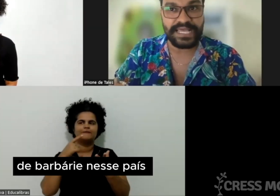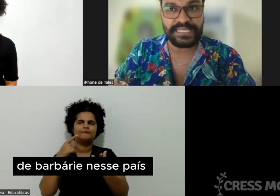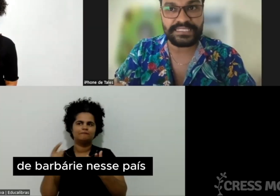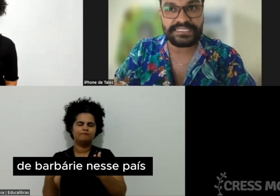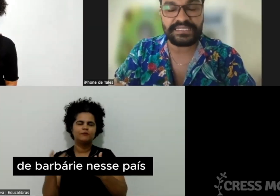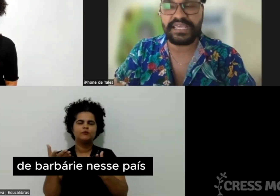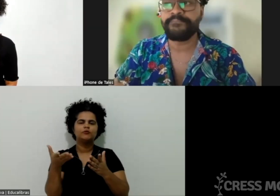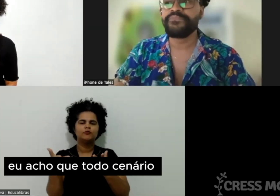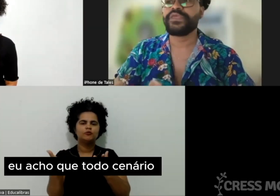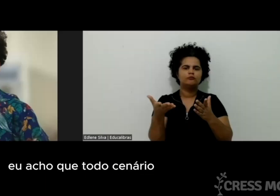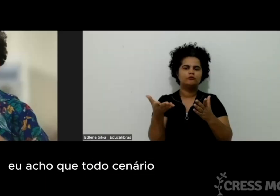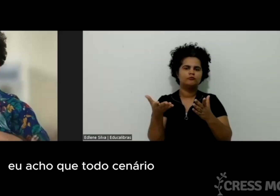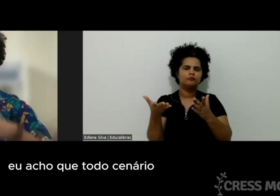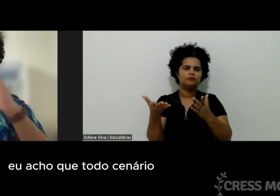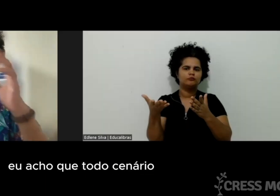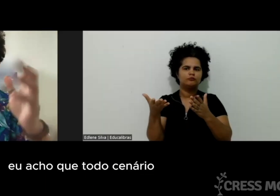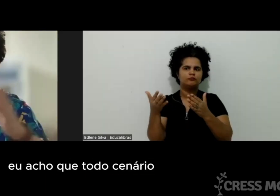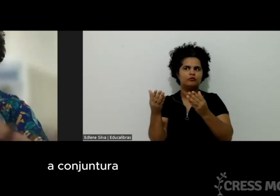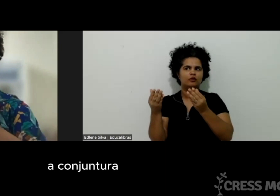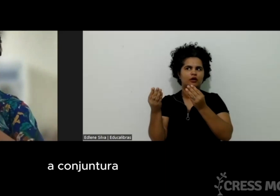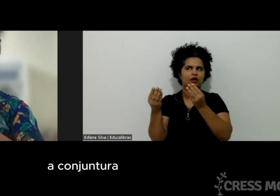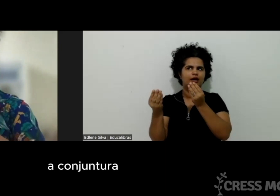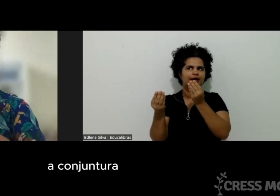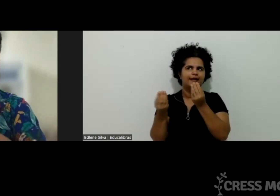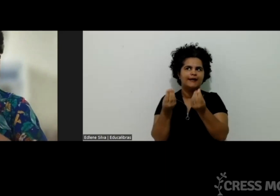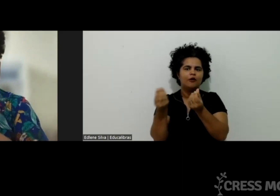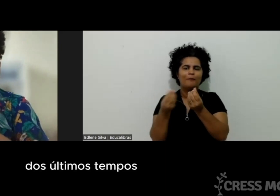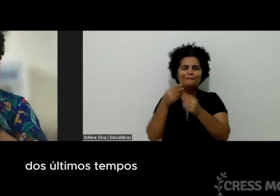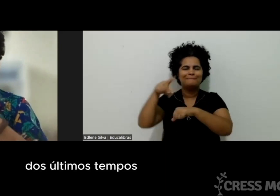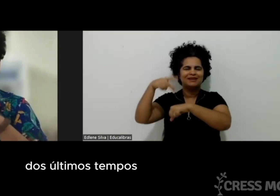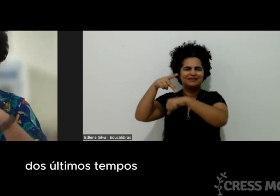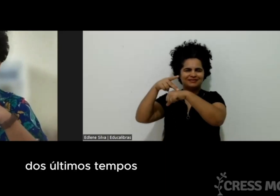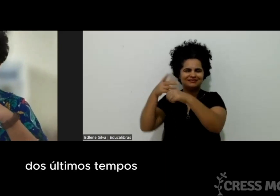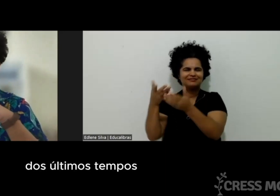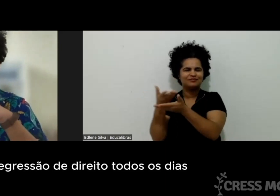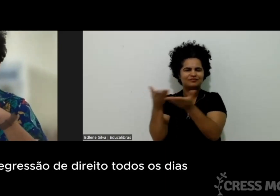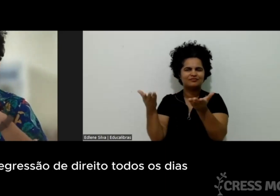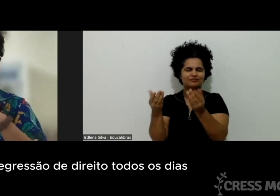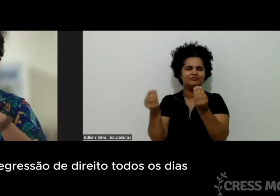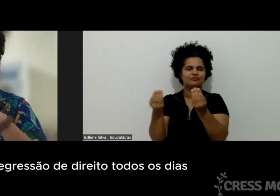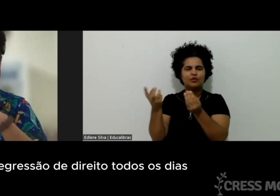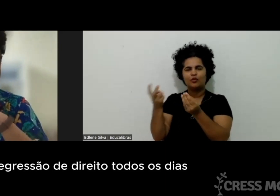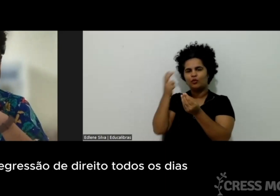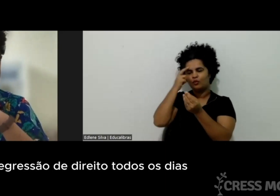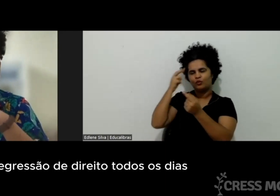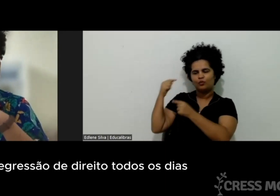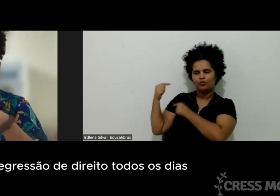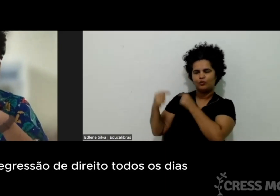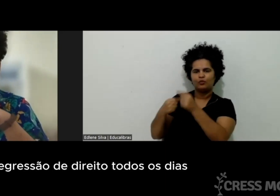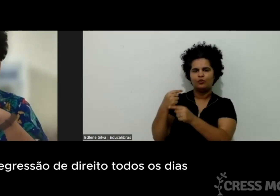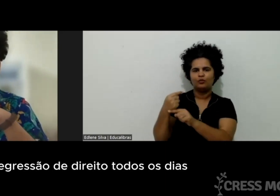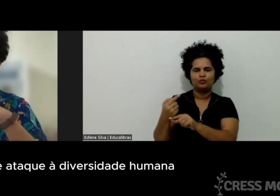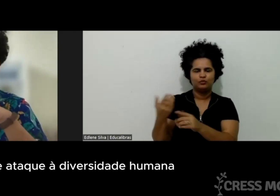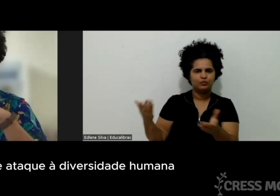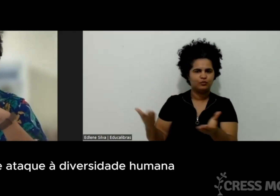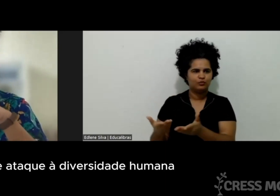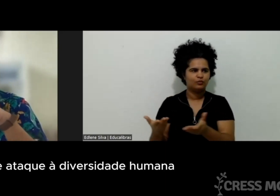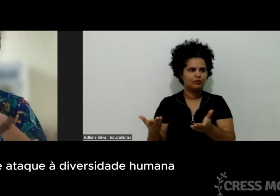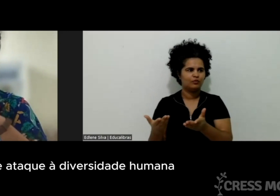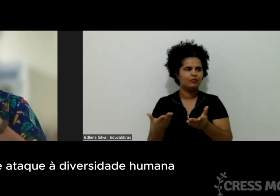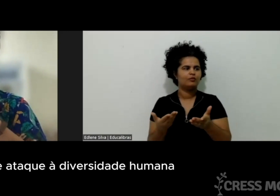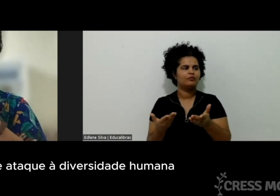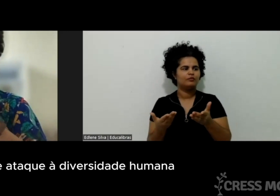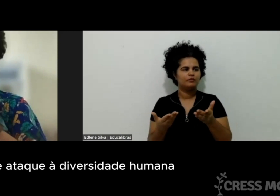nesse país, né, eu acho que todo o cenário, né, a conjuntura dos últimos tempos, né, de regressão de direitos, né, de